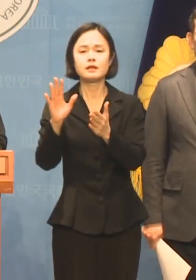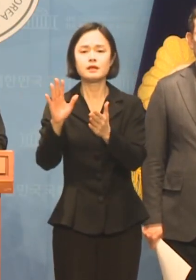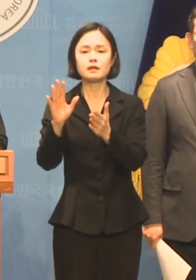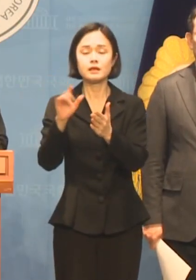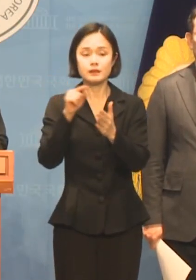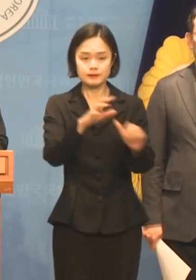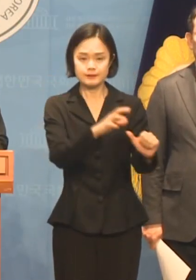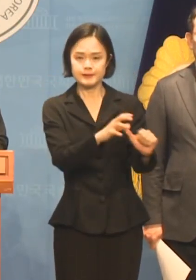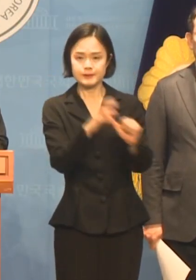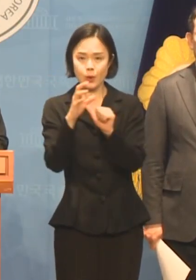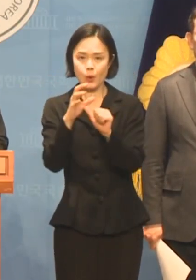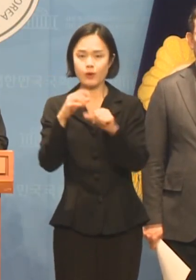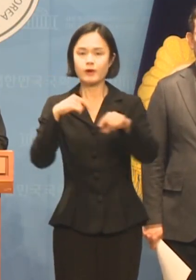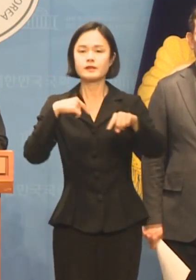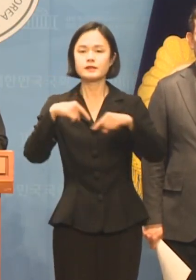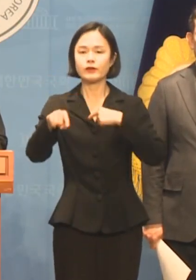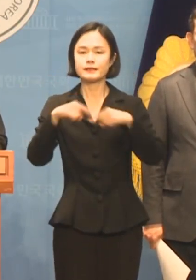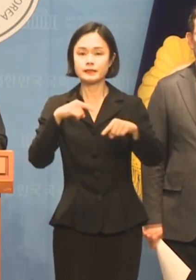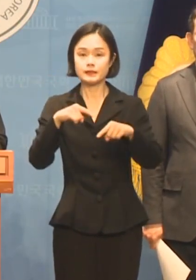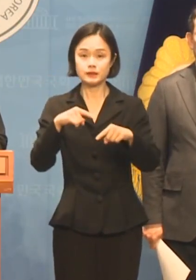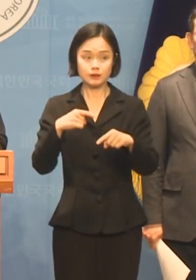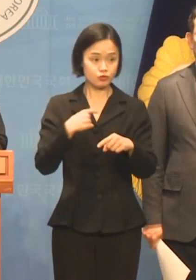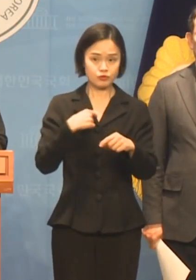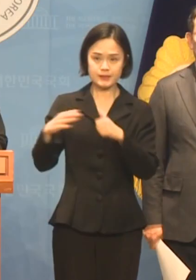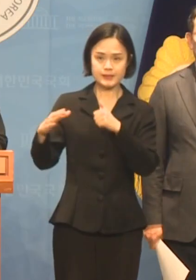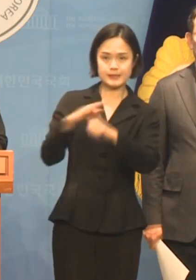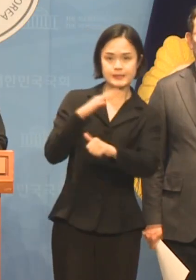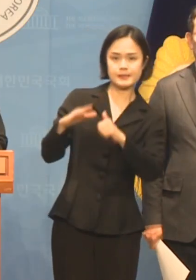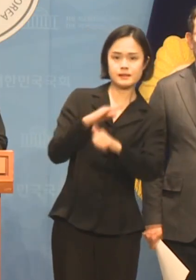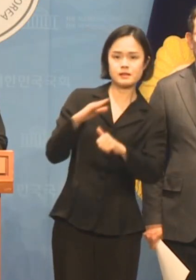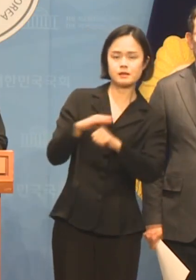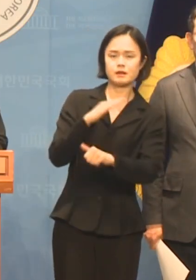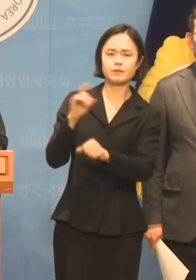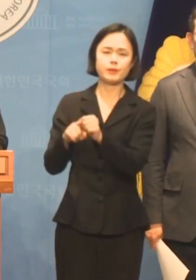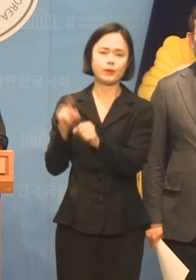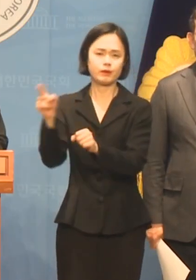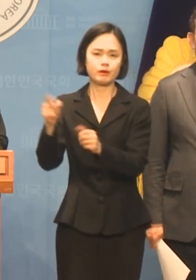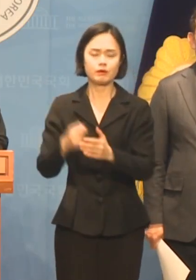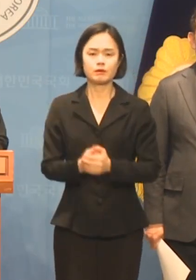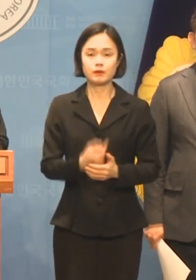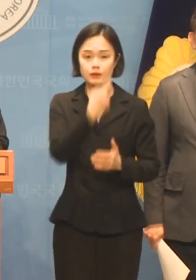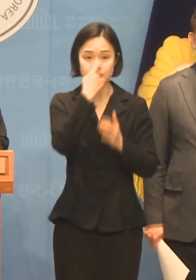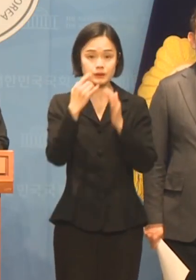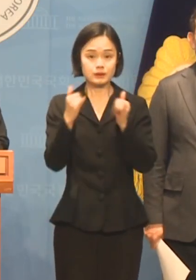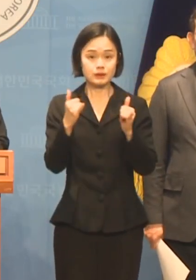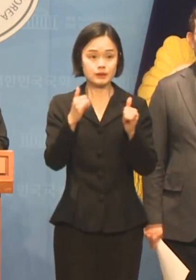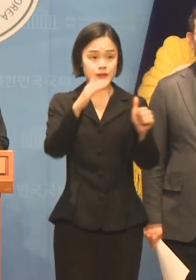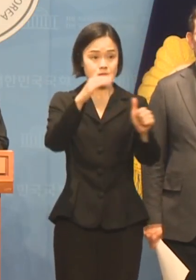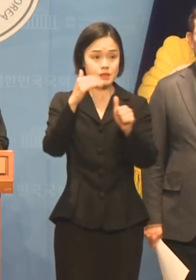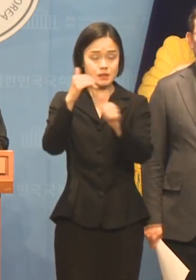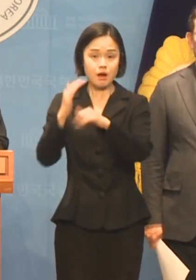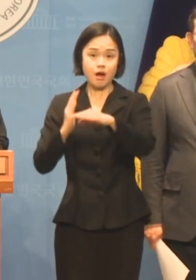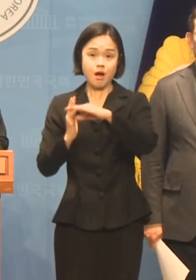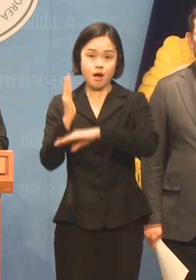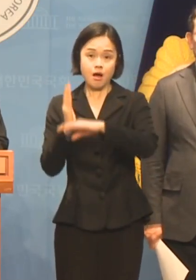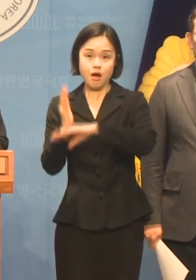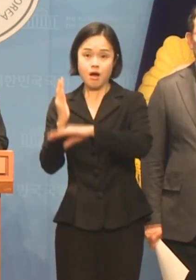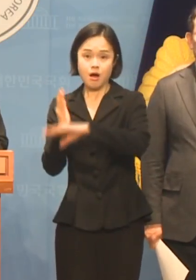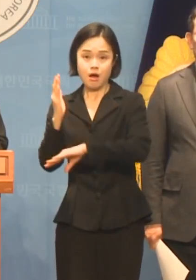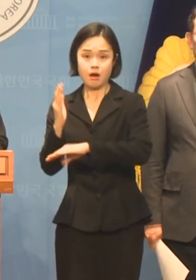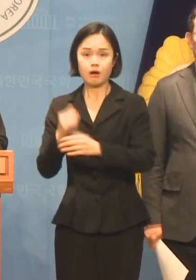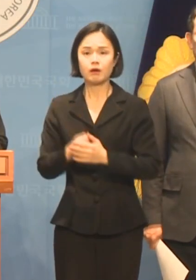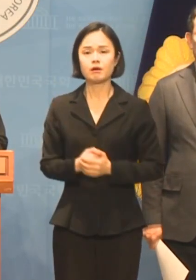도구로 이용되었습니다. 과도한 증인을 불러놓고 절반가량은 단 한마디의